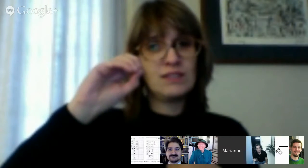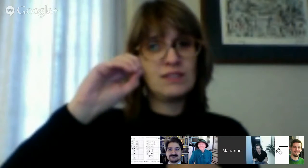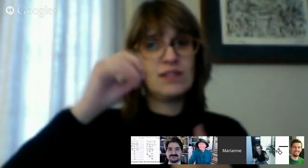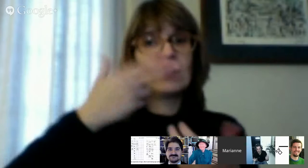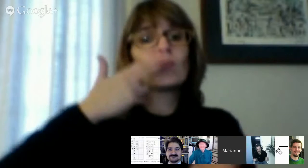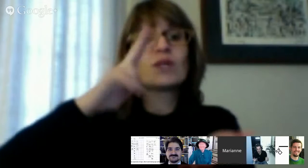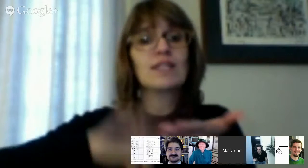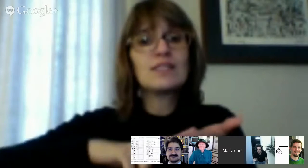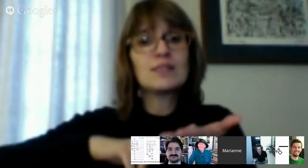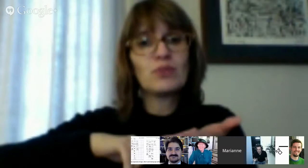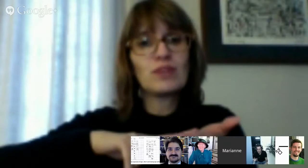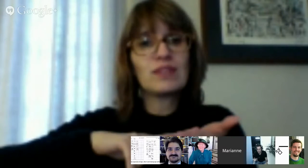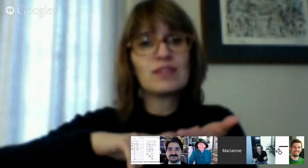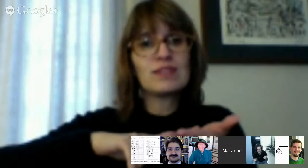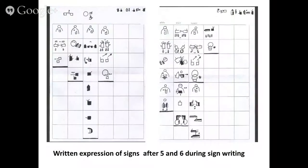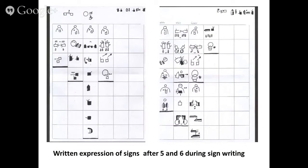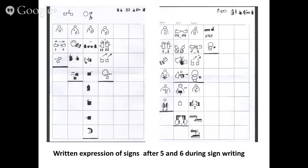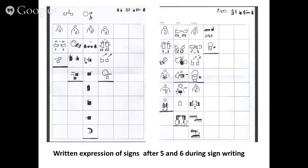Next slide, please.